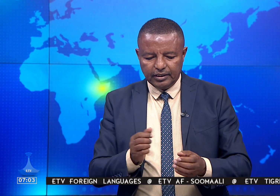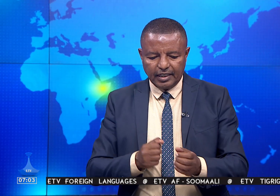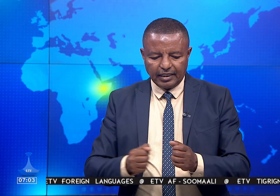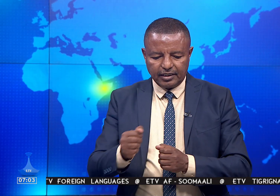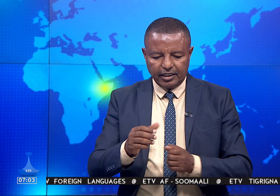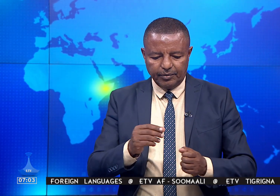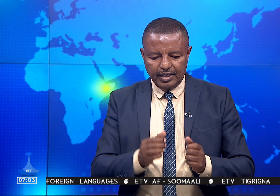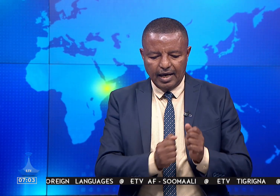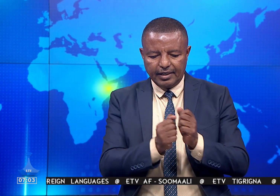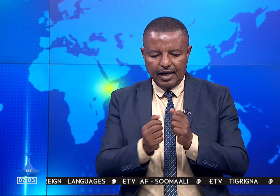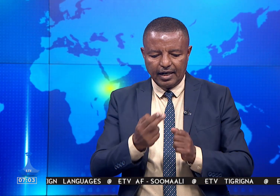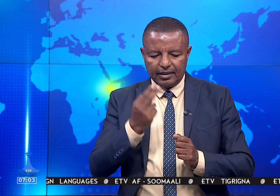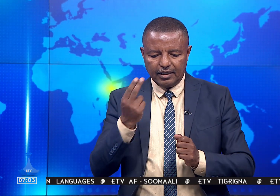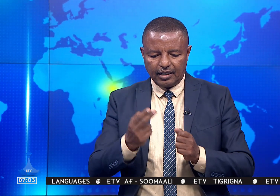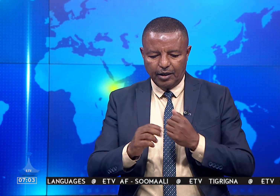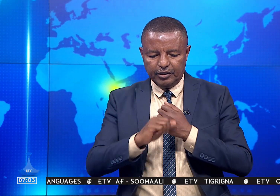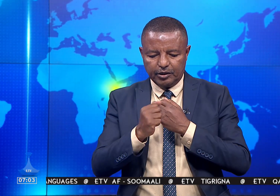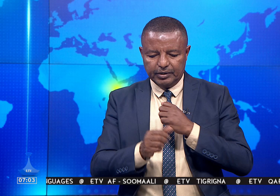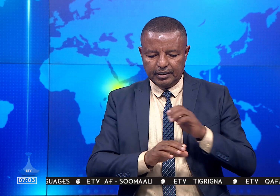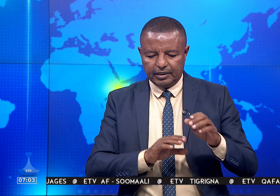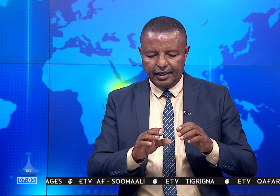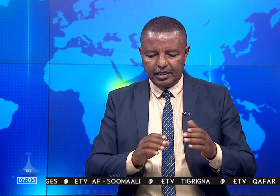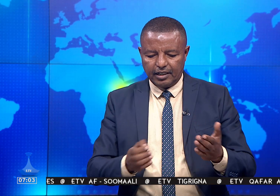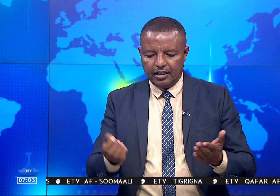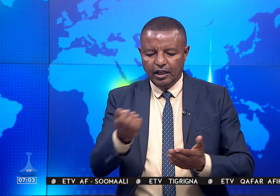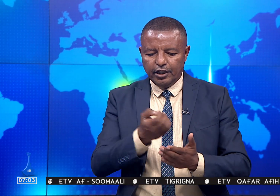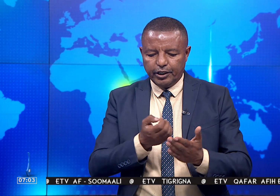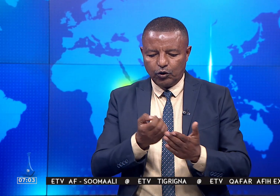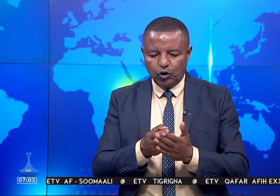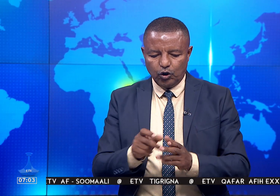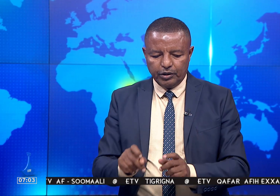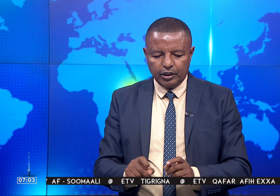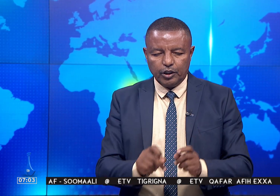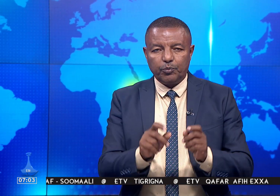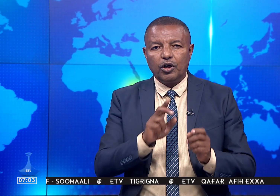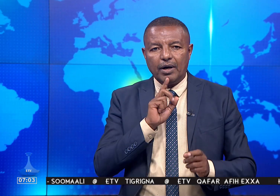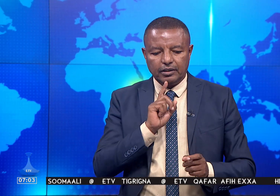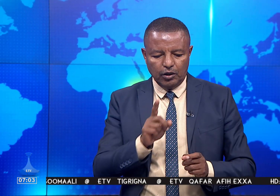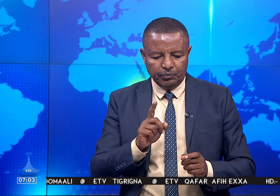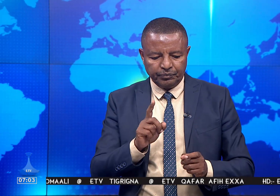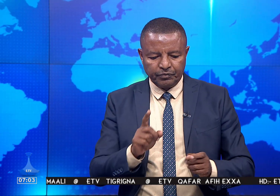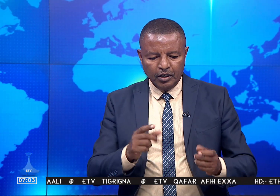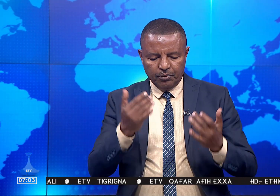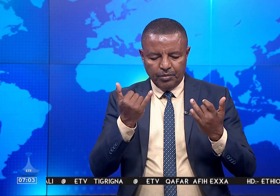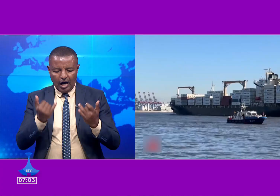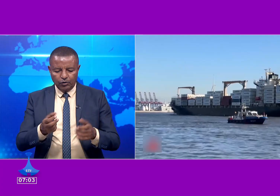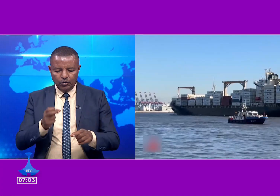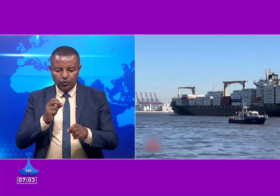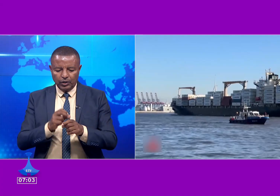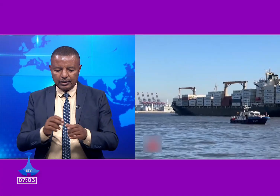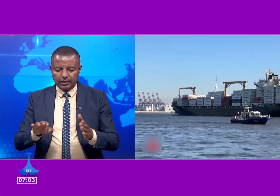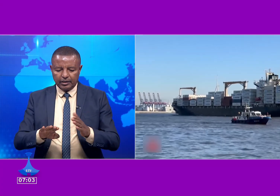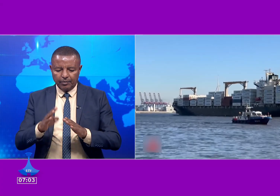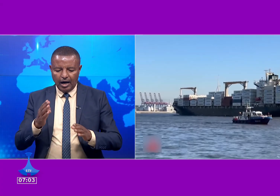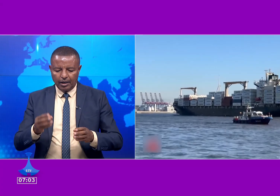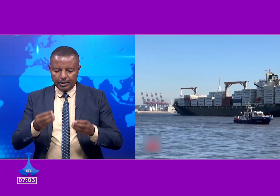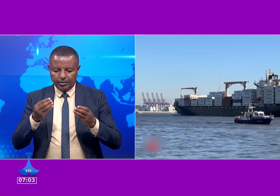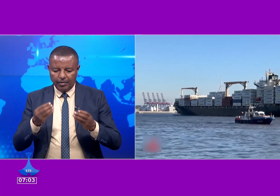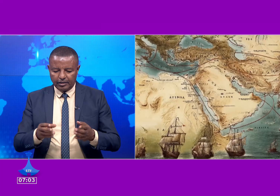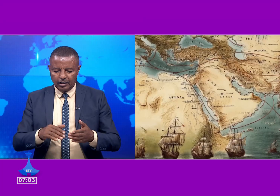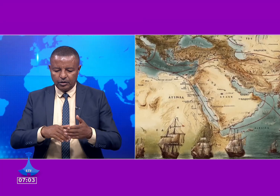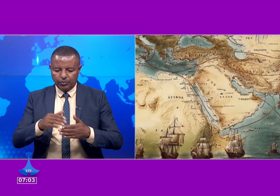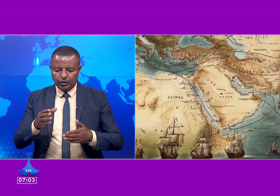ዜጎችን ያስቀደመና የጋራ ተጠቃሚነት መሰረት ያደረገ የኢኮኖሚ ዲፕሎማሲ ነው። በአሁኑ ወቅት የባህር